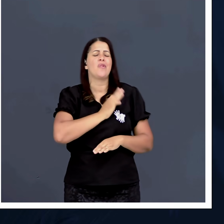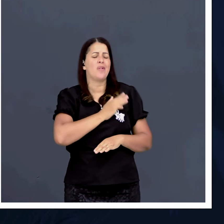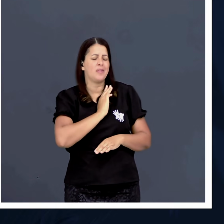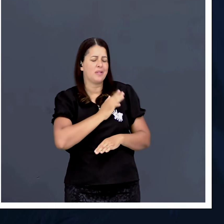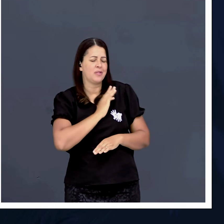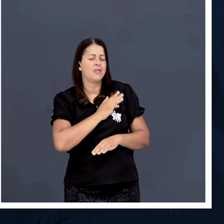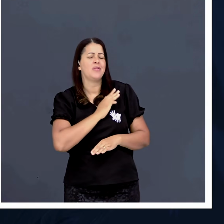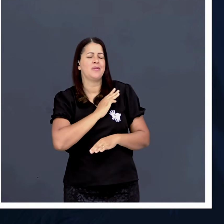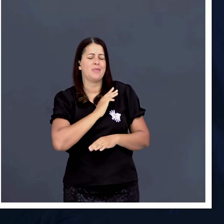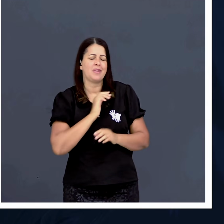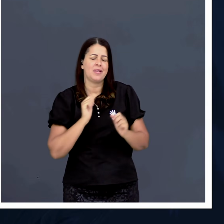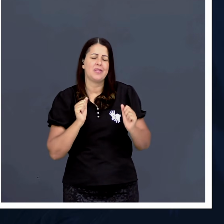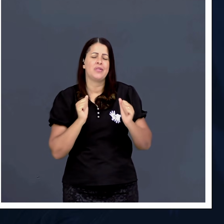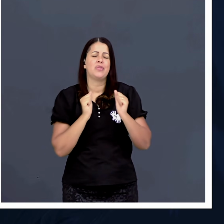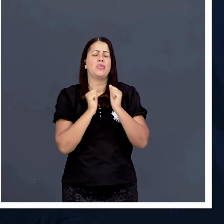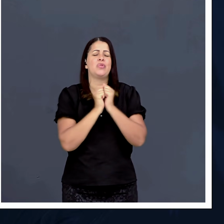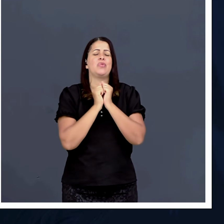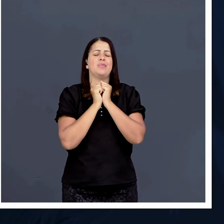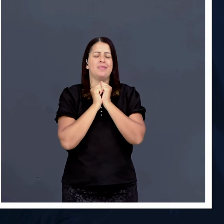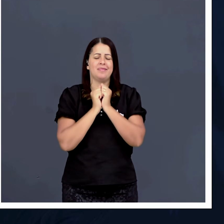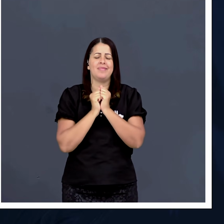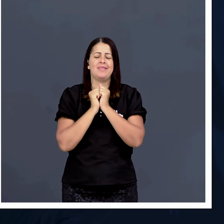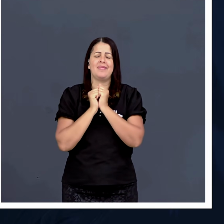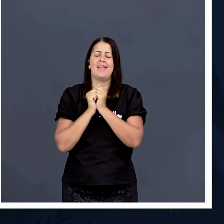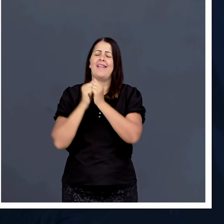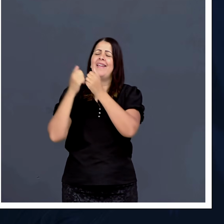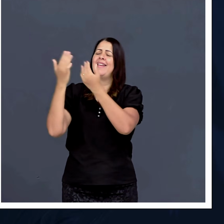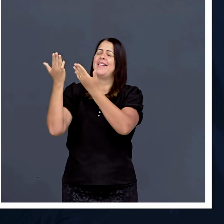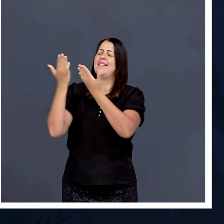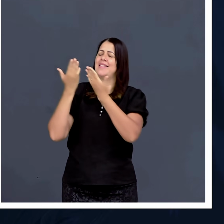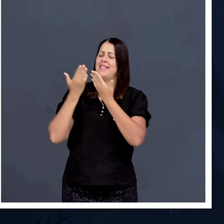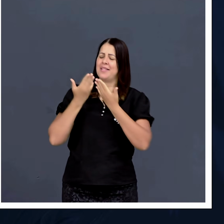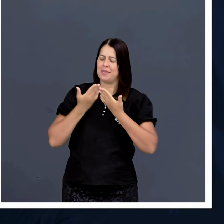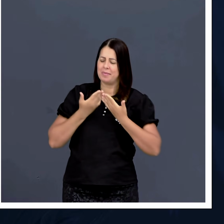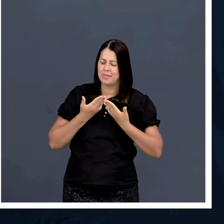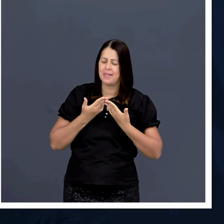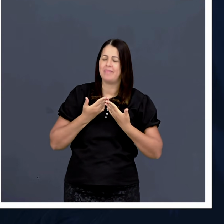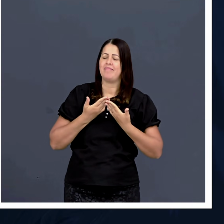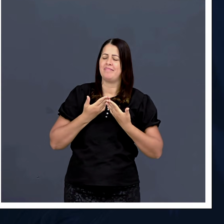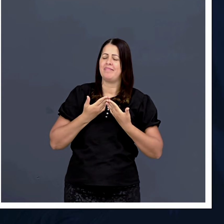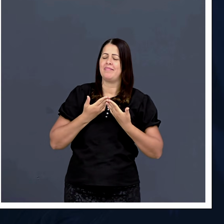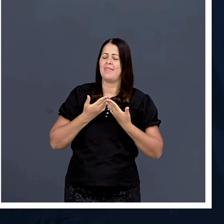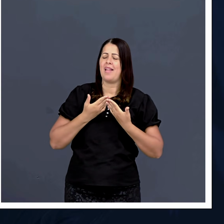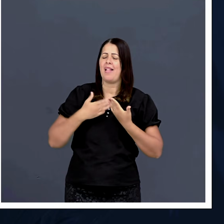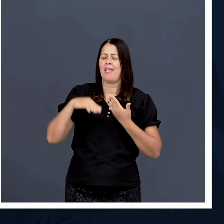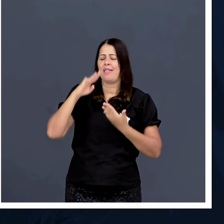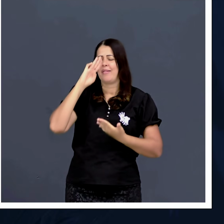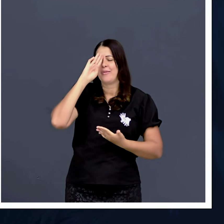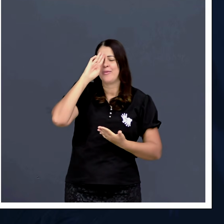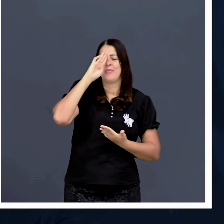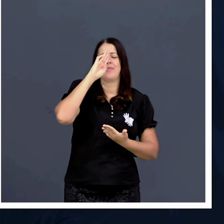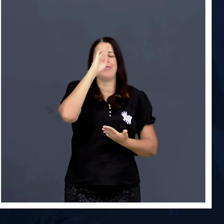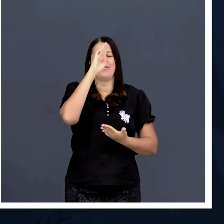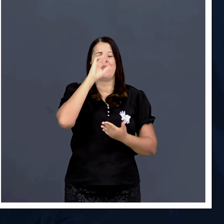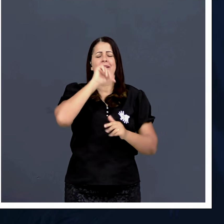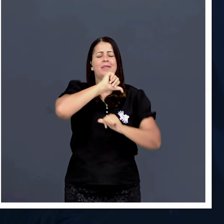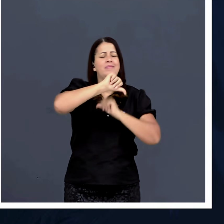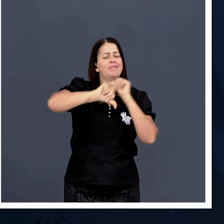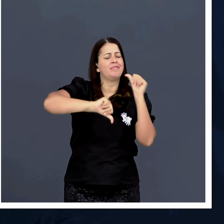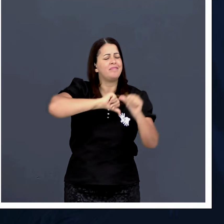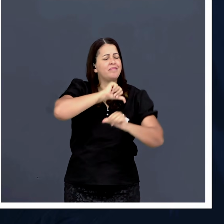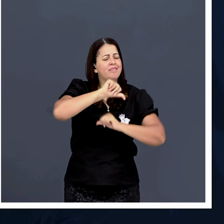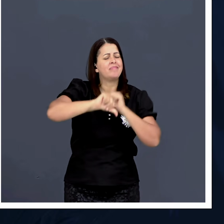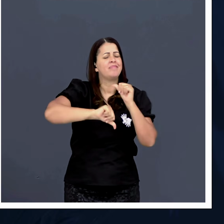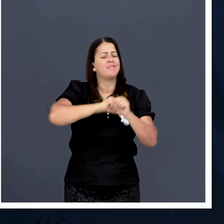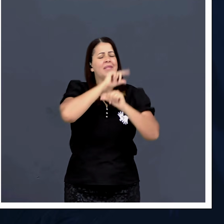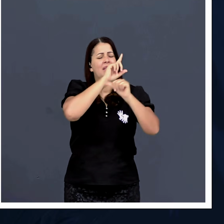corações para juntos recebermos do Senhor os princípios que edificam, que transformam e